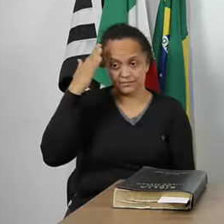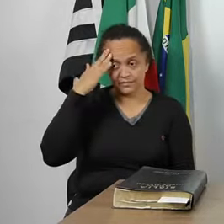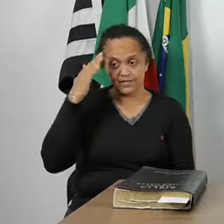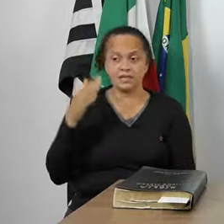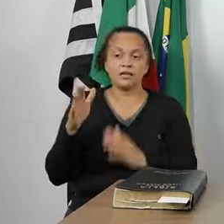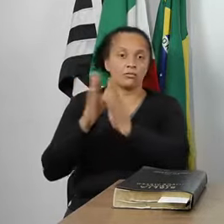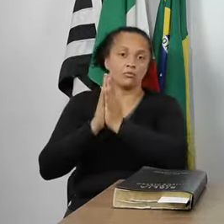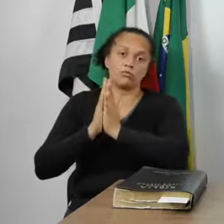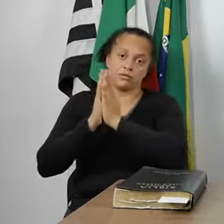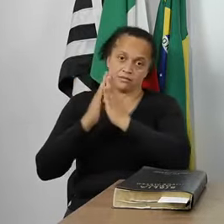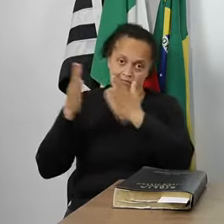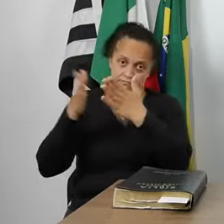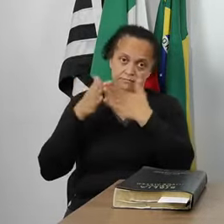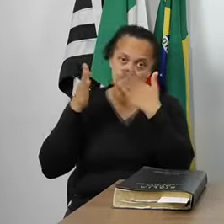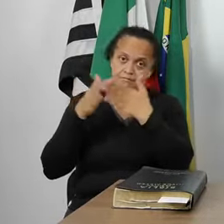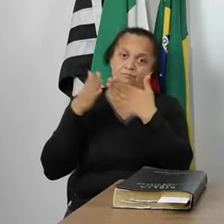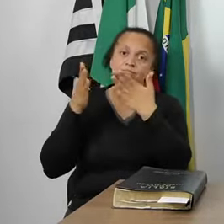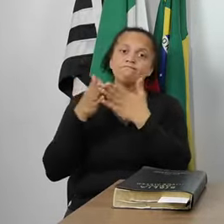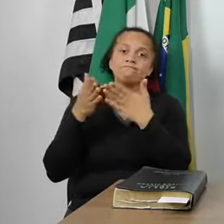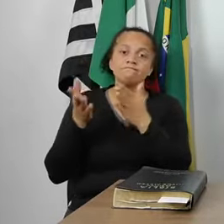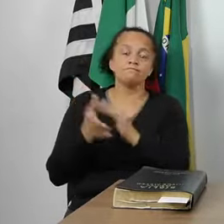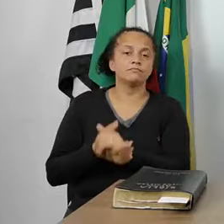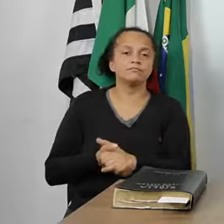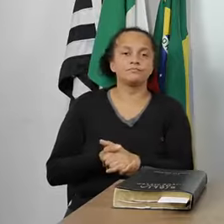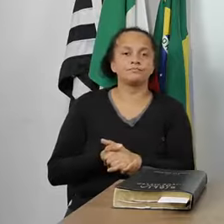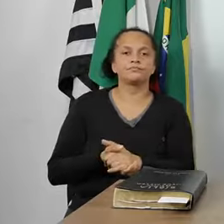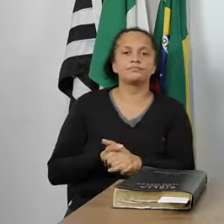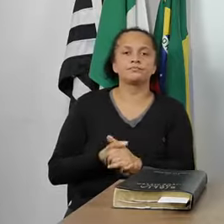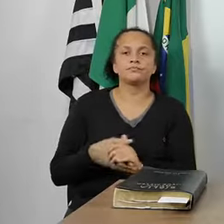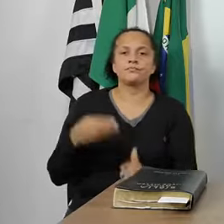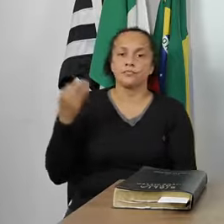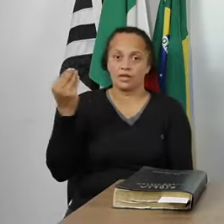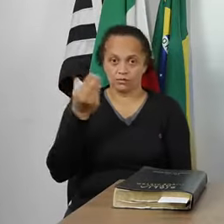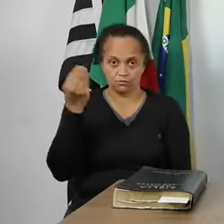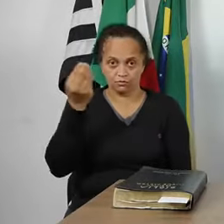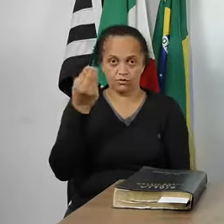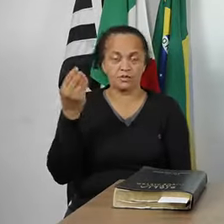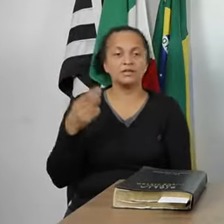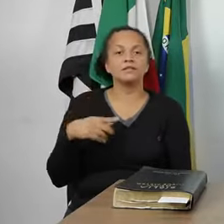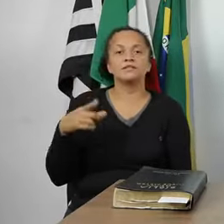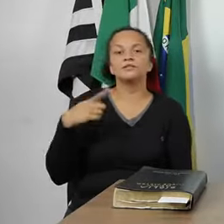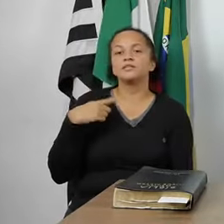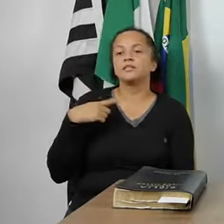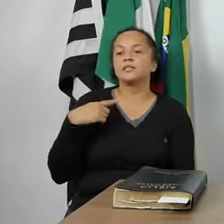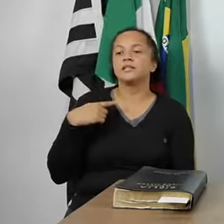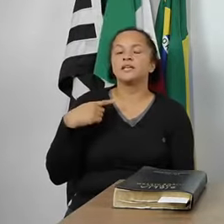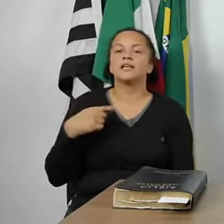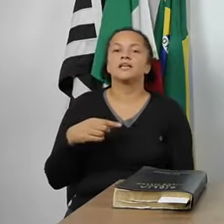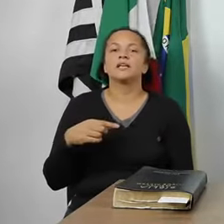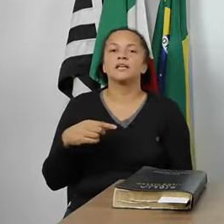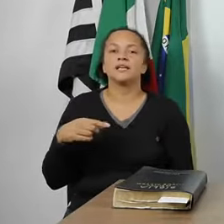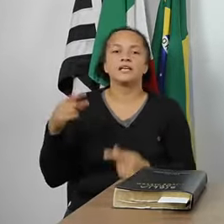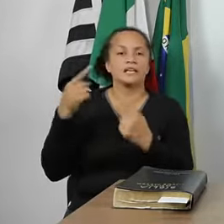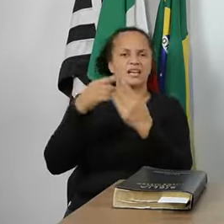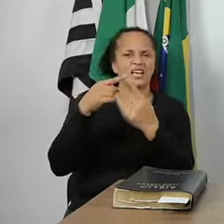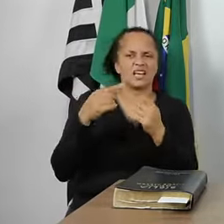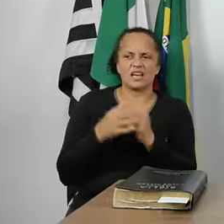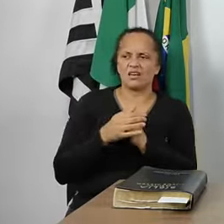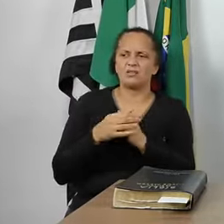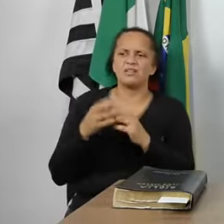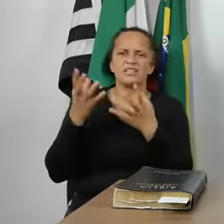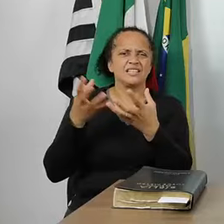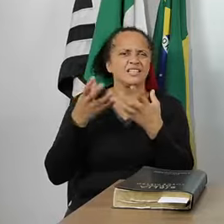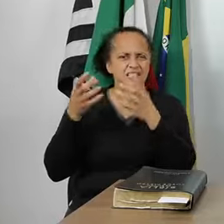despertamento para orarmos e buscarmos. Quando se faz algo no contexto de igreja, no contexto de uma